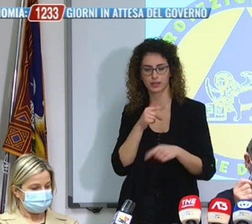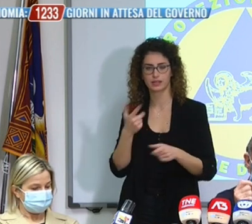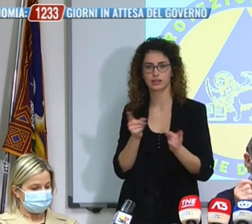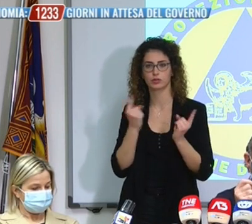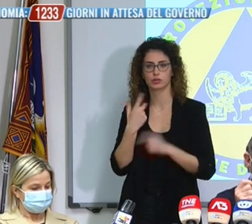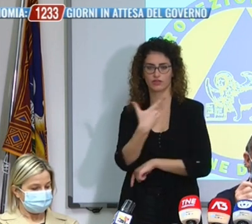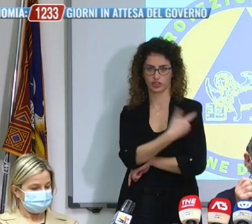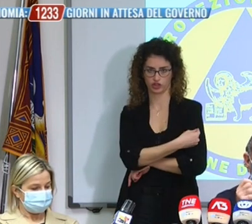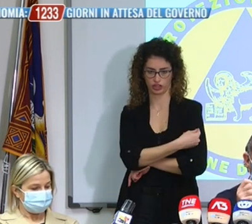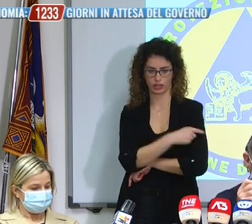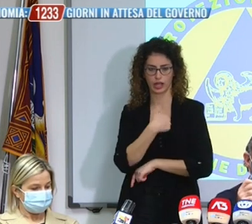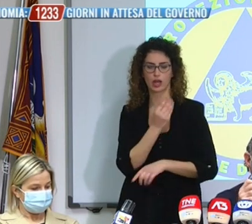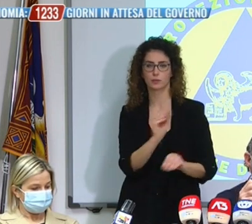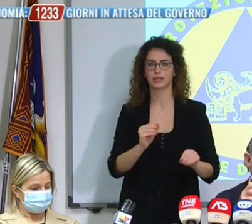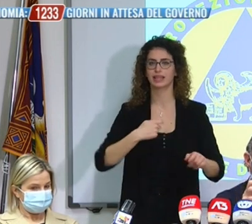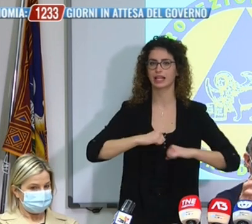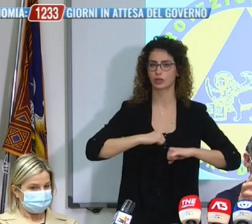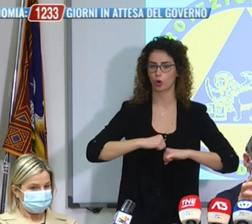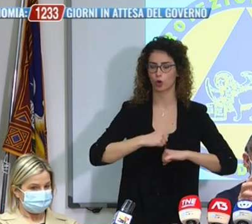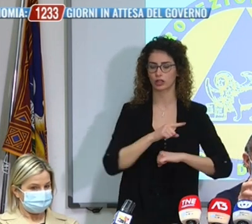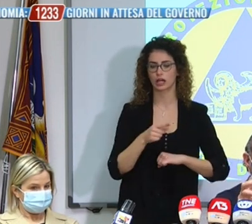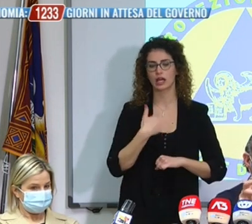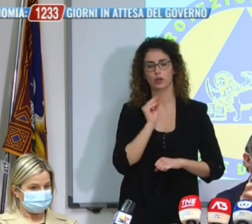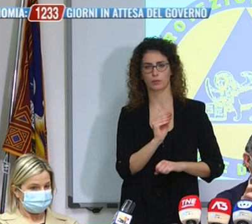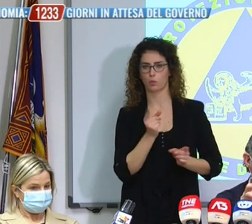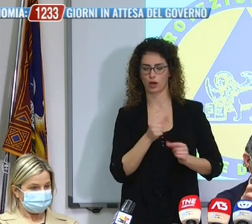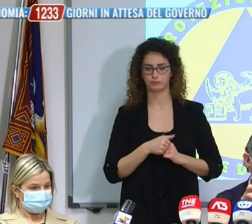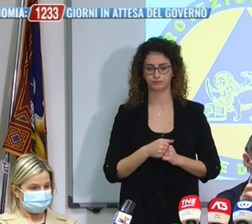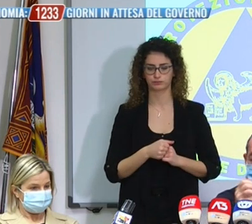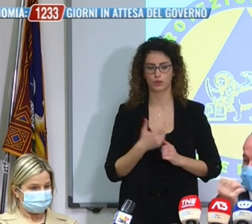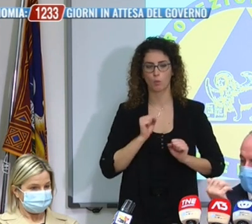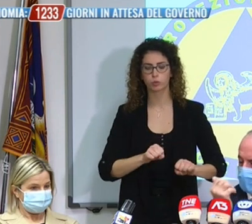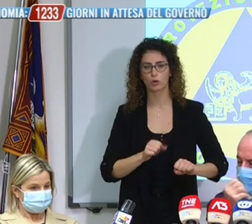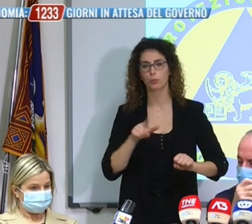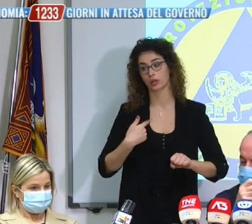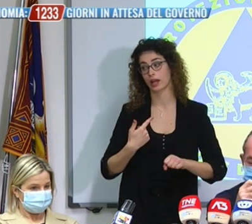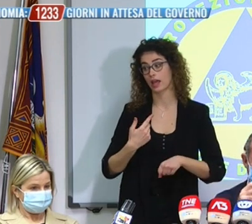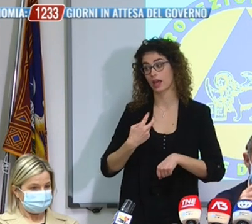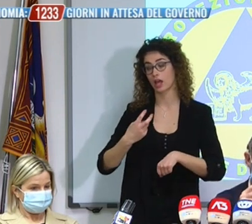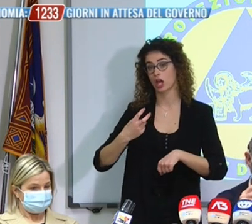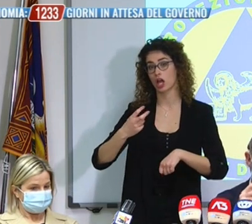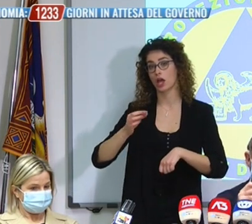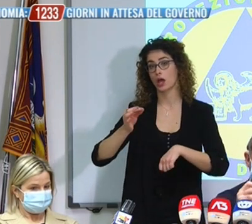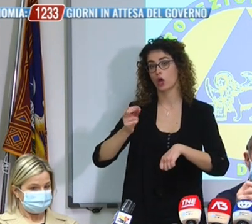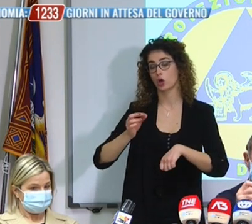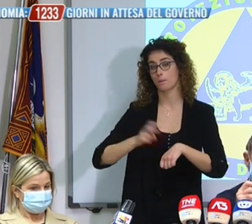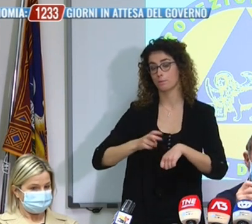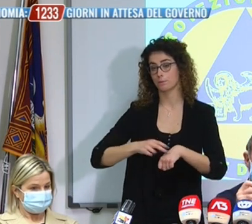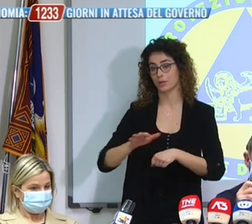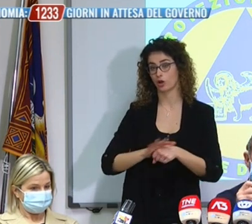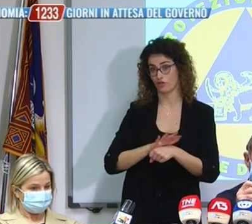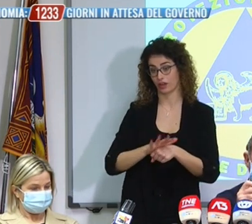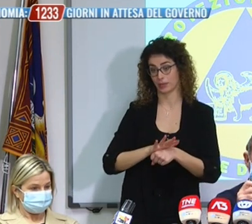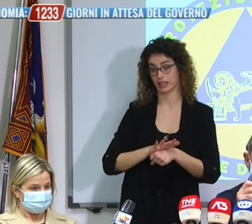direttori comunque di performare in una macchina, quando avremo anche i medici di base, dopo l'assessore Lanzarini vi darà un